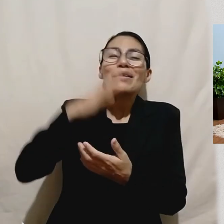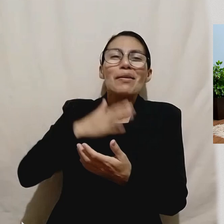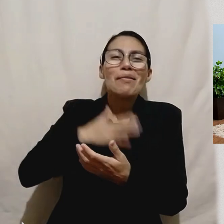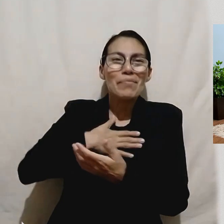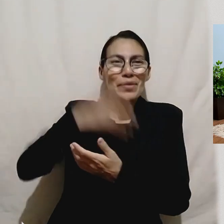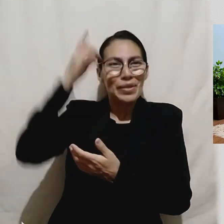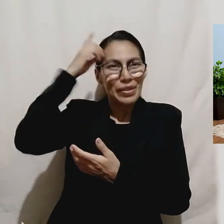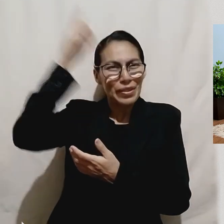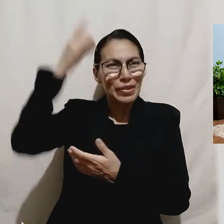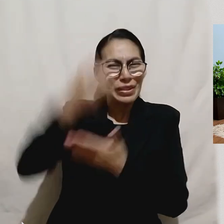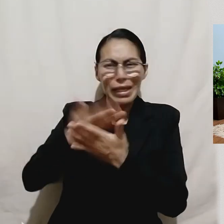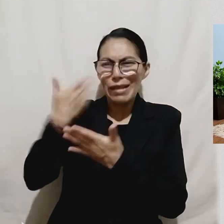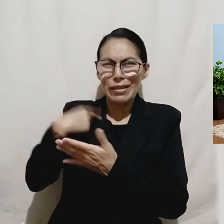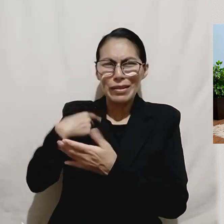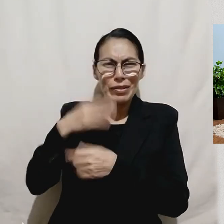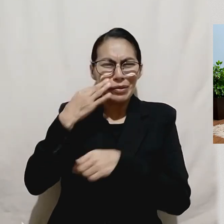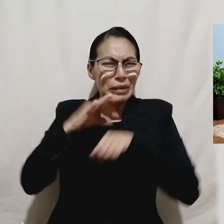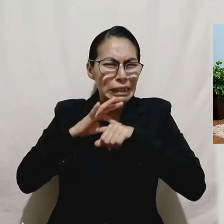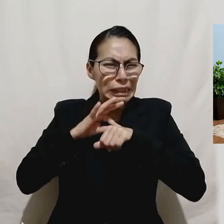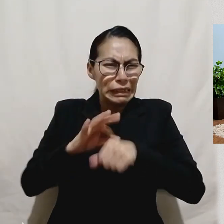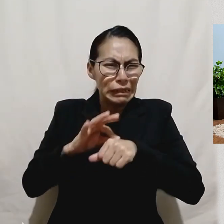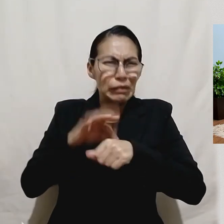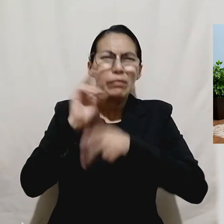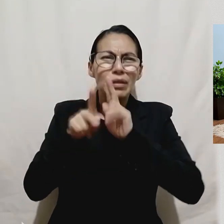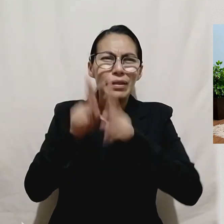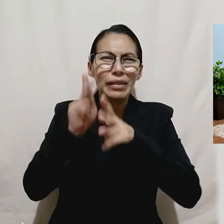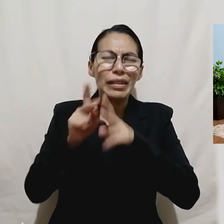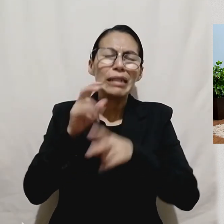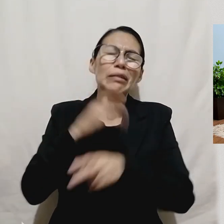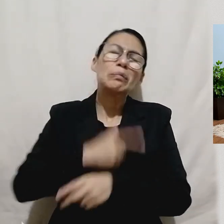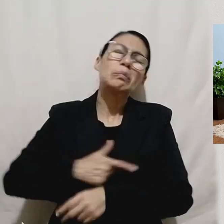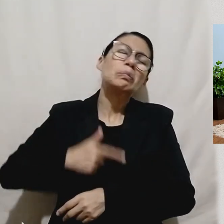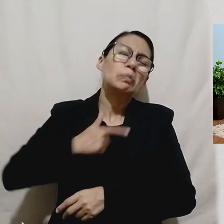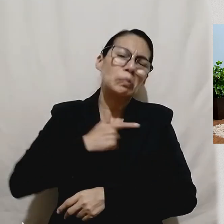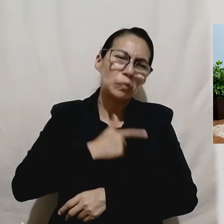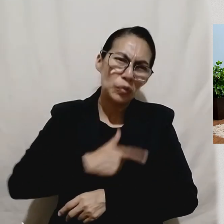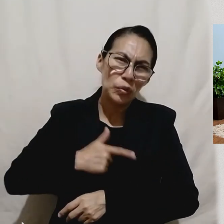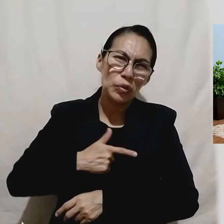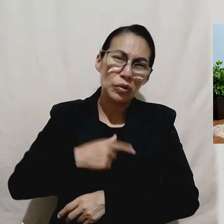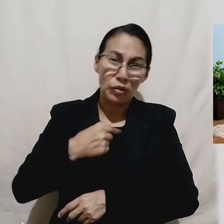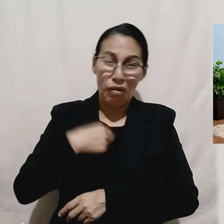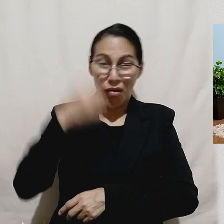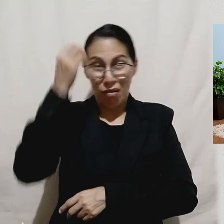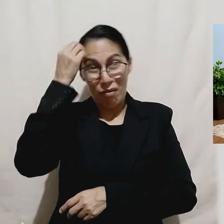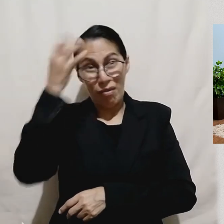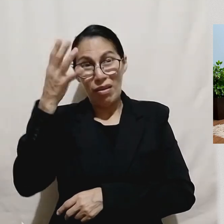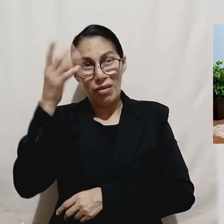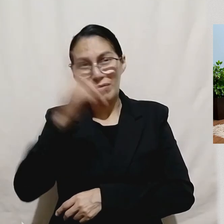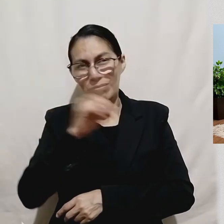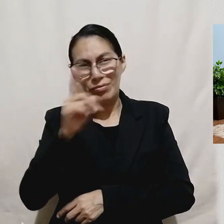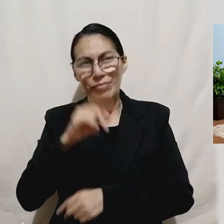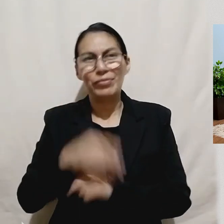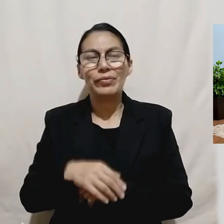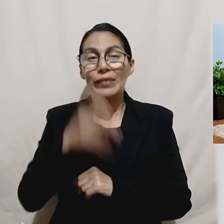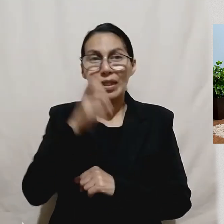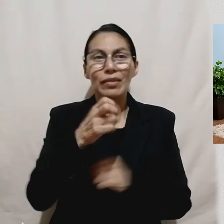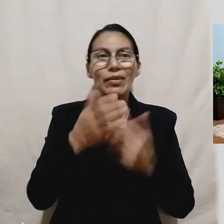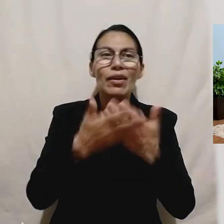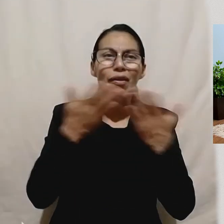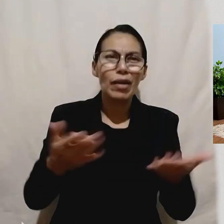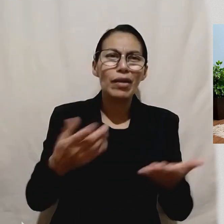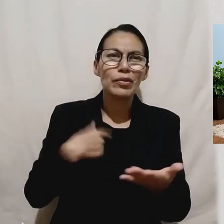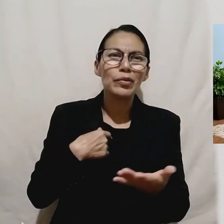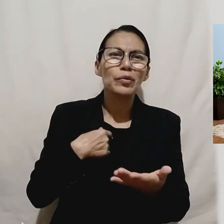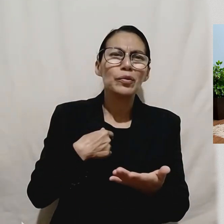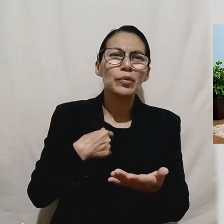convivido entonces fue una sensación muy bonita de la que nunca me voy a olvidar y es algo que he buscado esa sensación es la que yo